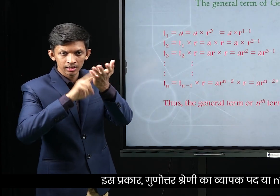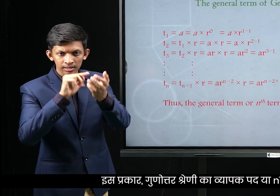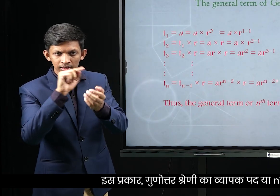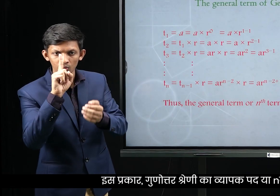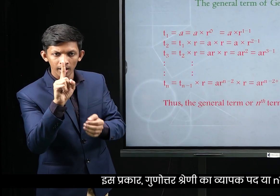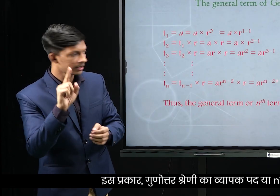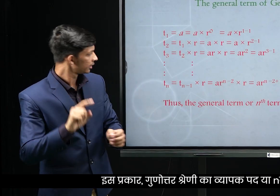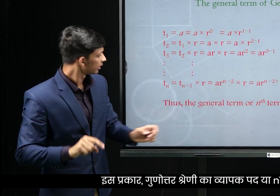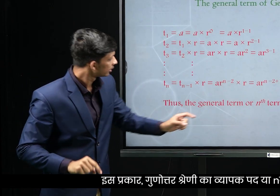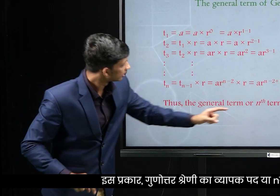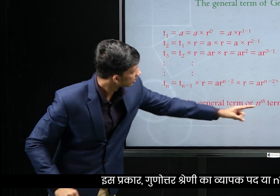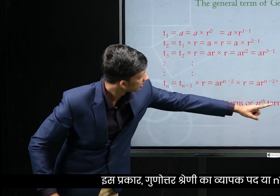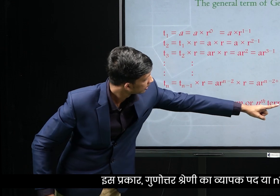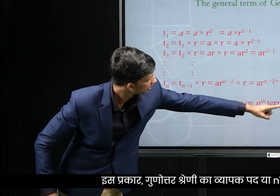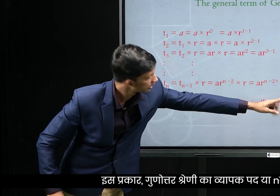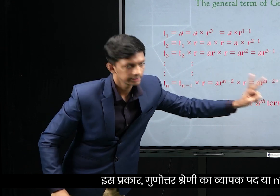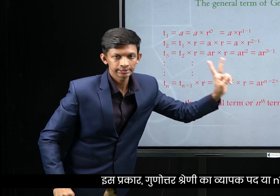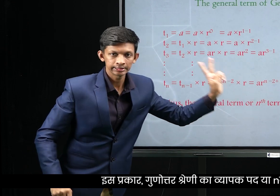पद Tn equals an 1 है।